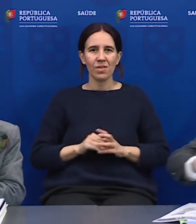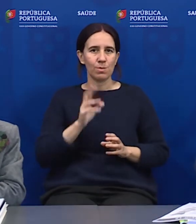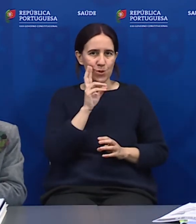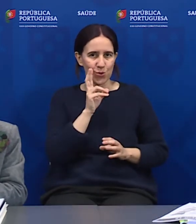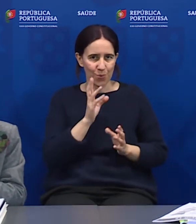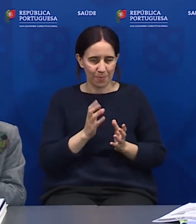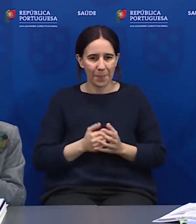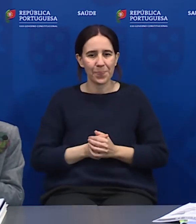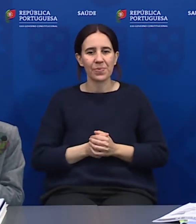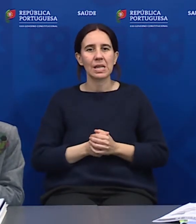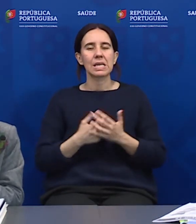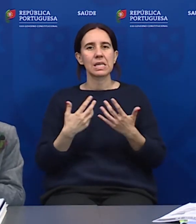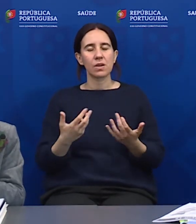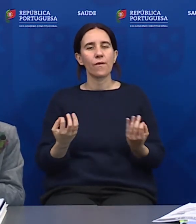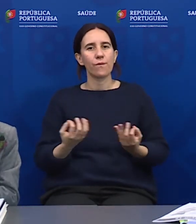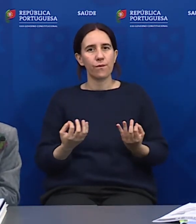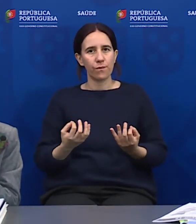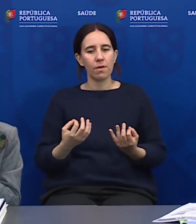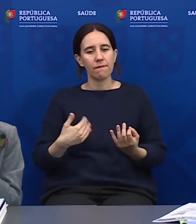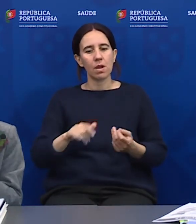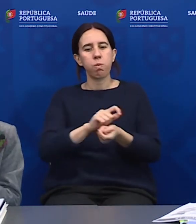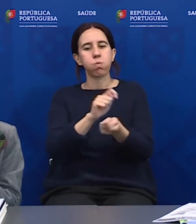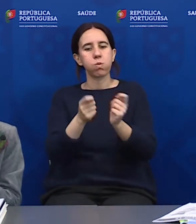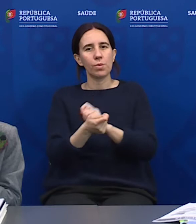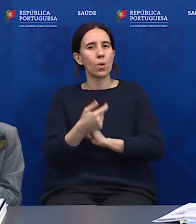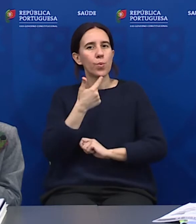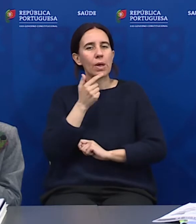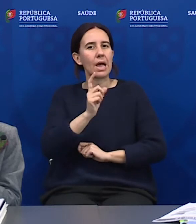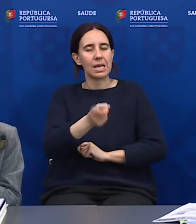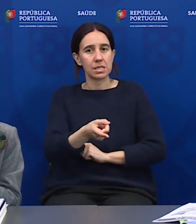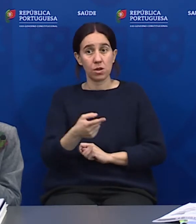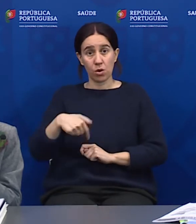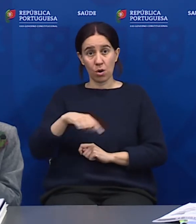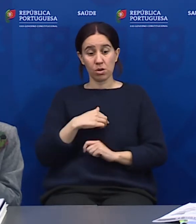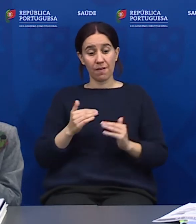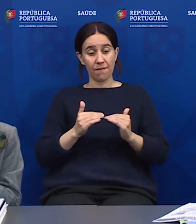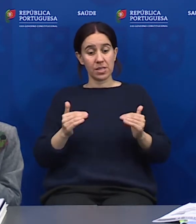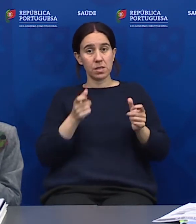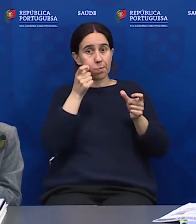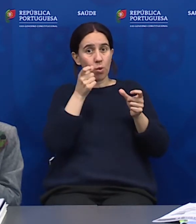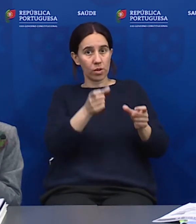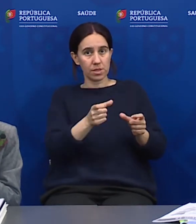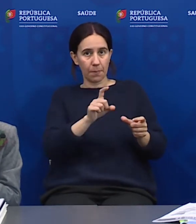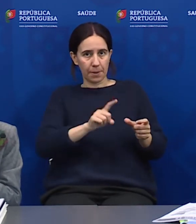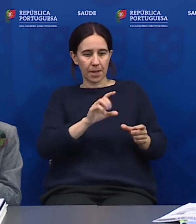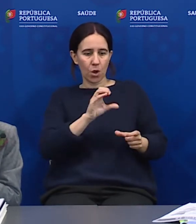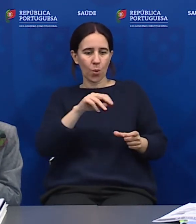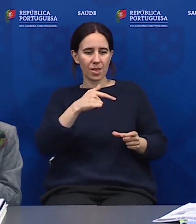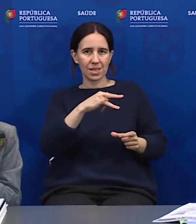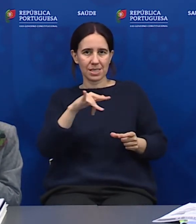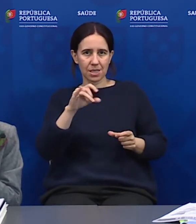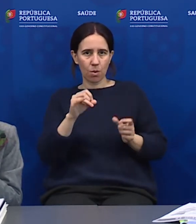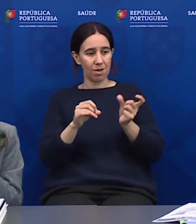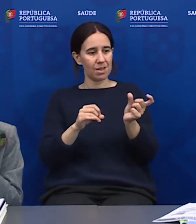O que é que vai mudar de facto muito? Nós, na primeira fase de contenção, como indica o nome,